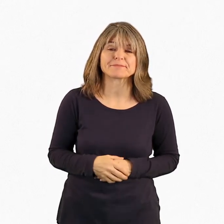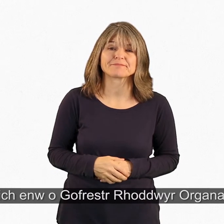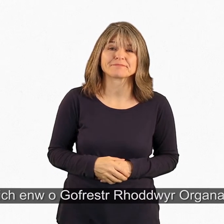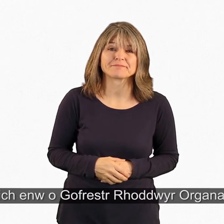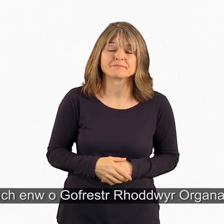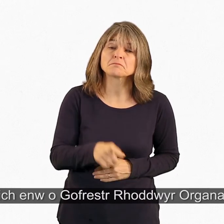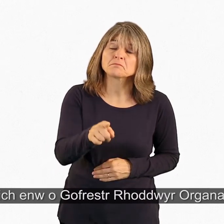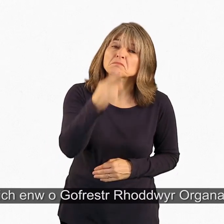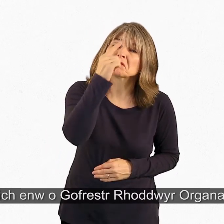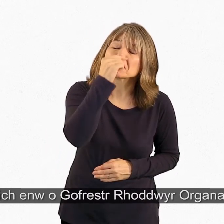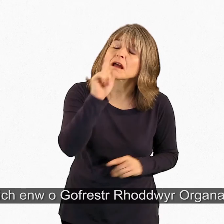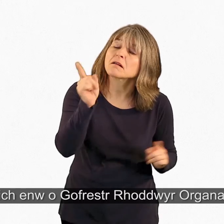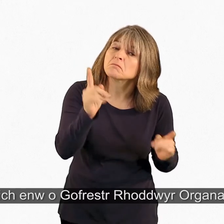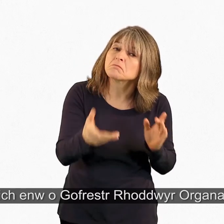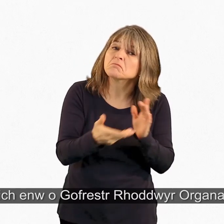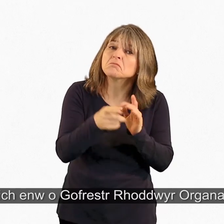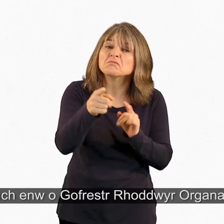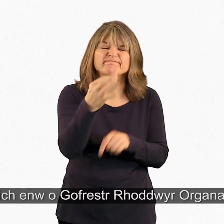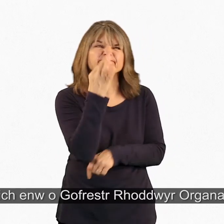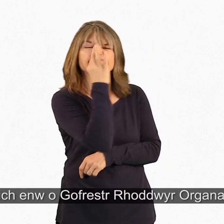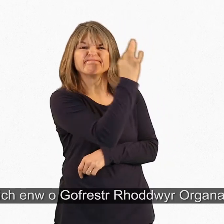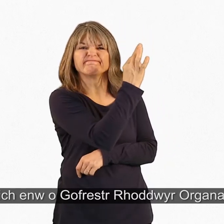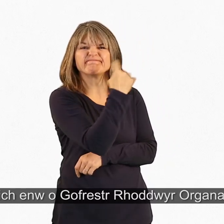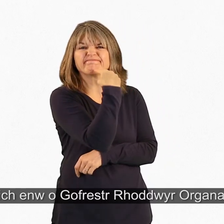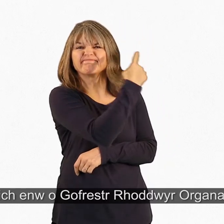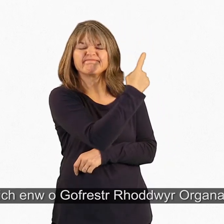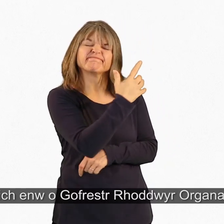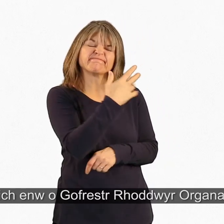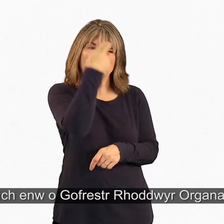Tynnu eich enw o gofrestr rhoddwyr organau y gwasanaeth iechyd genedlaethol